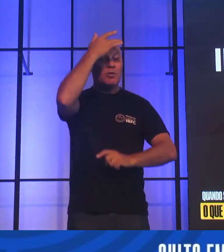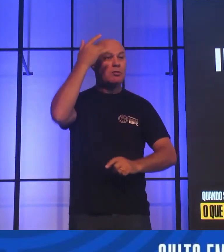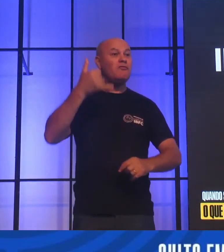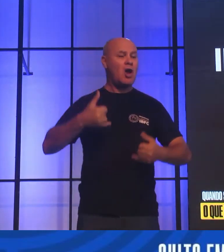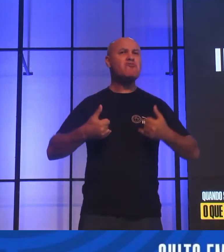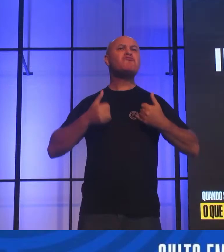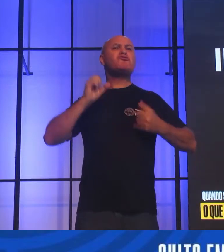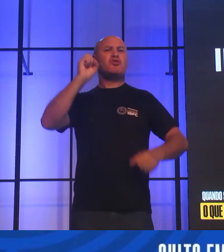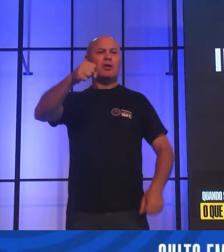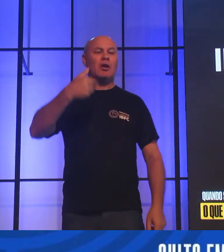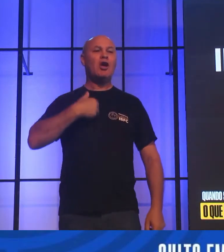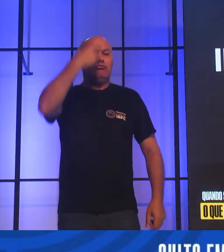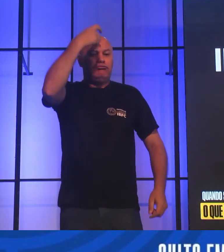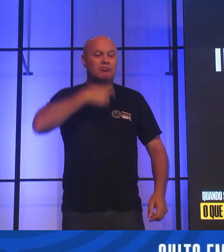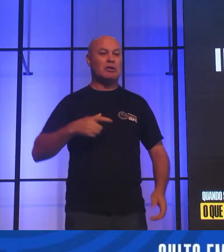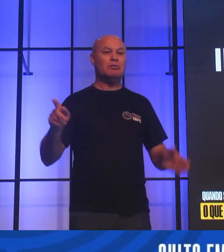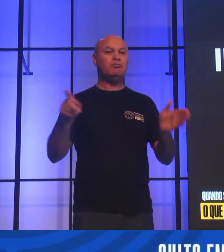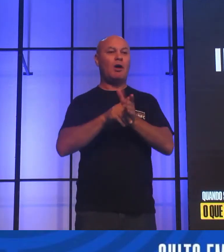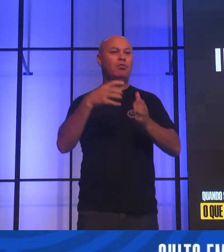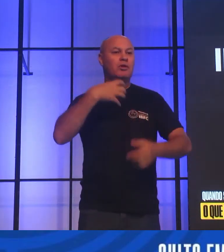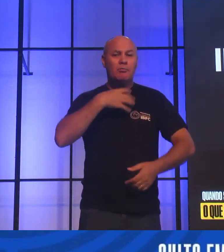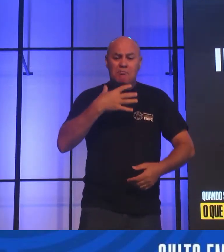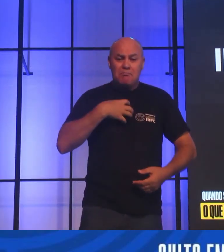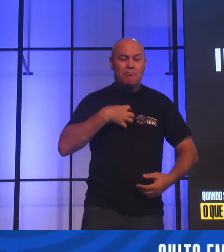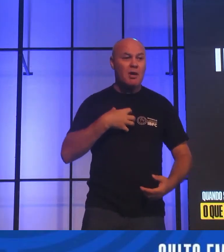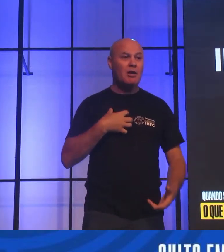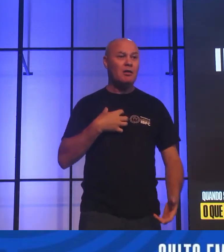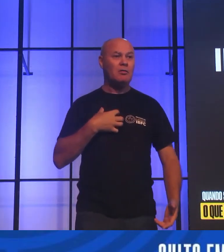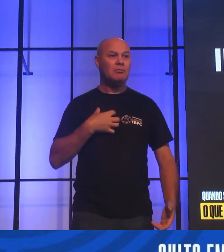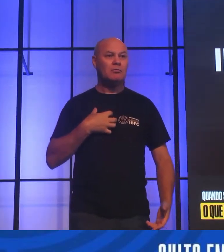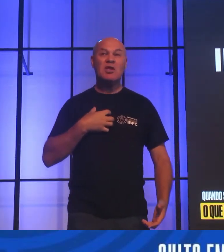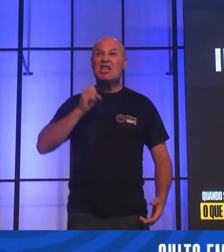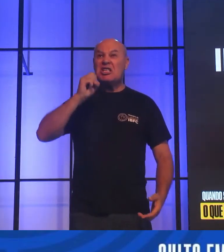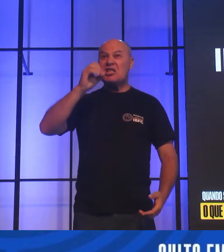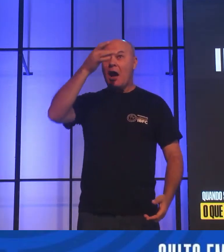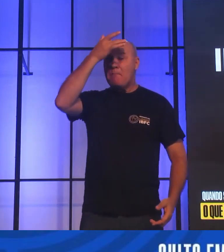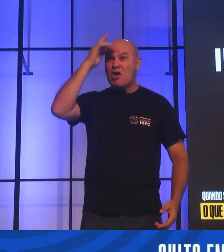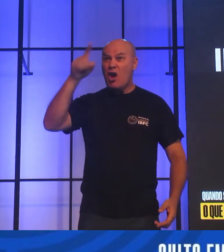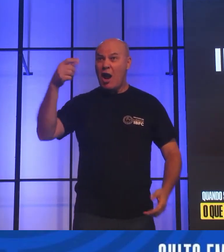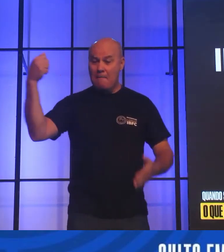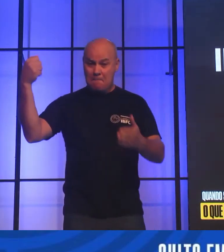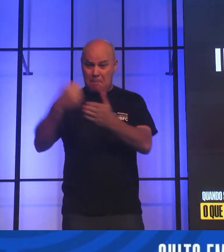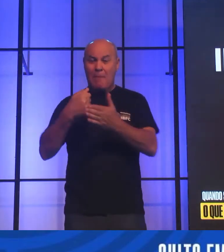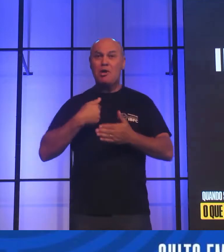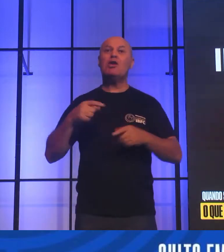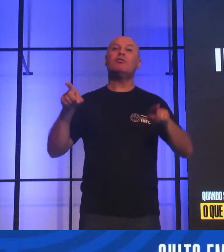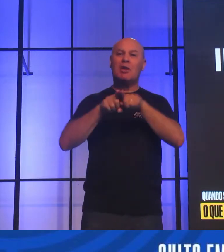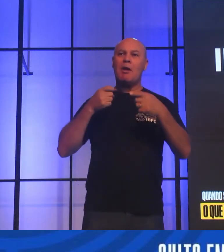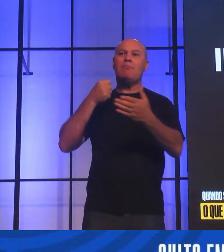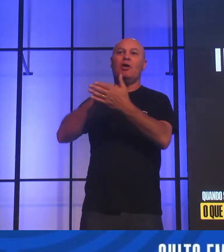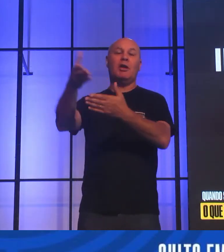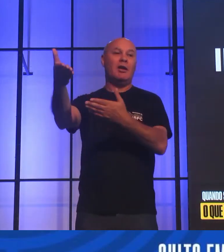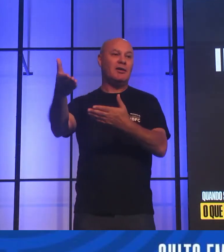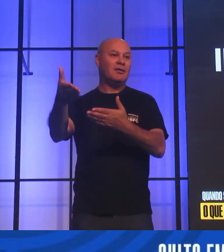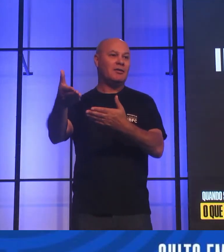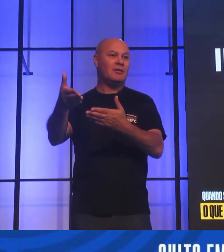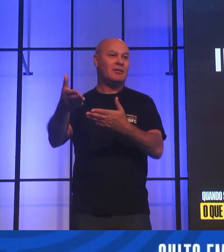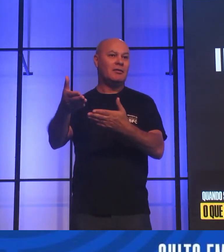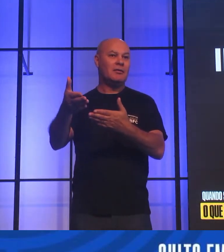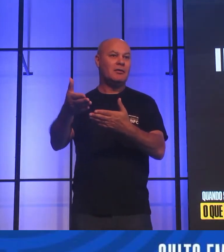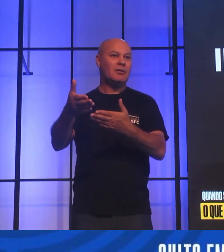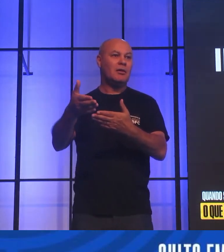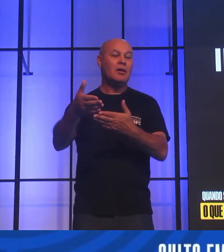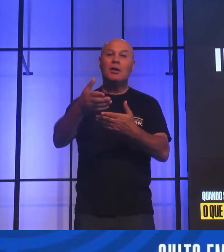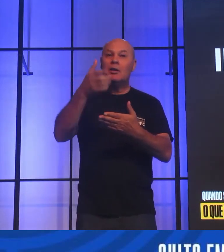Pessoas que simplesmente não conseguem parar e iniciar uma coisa nova, porque